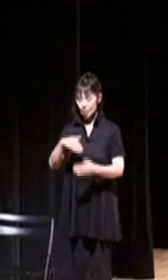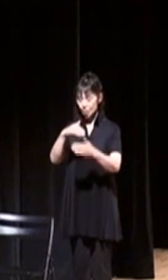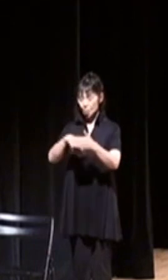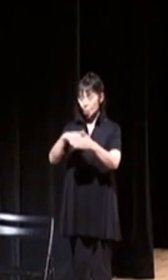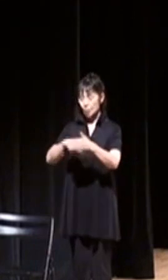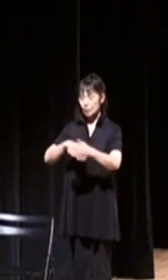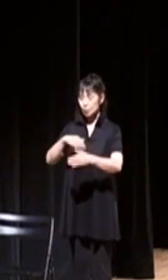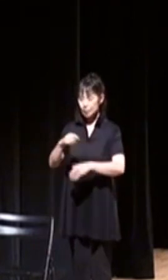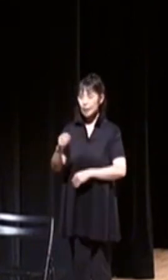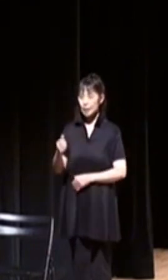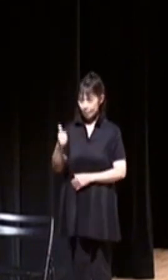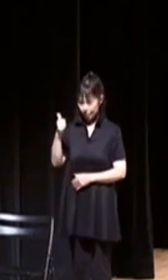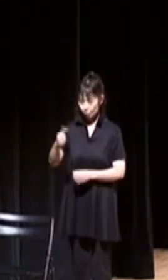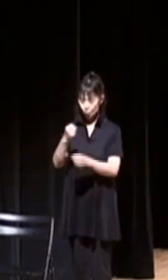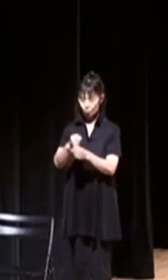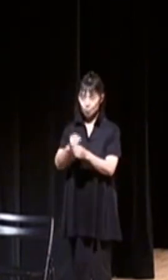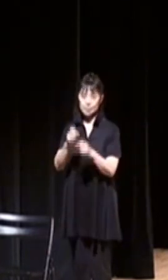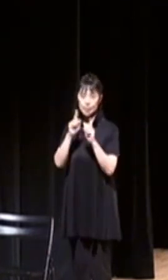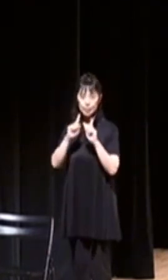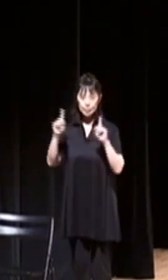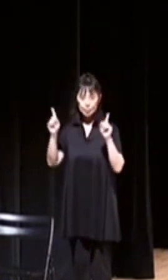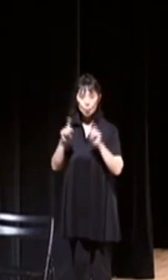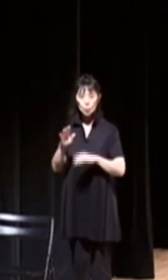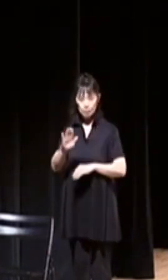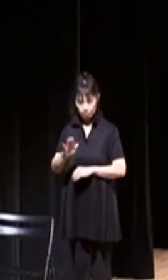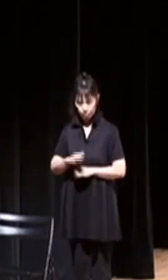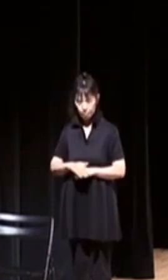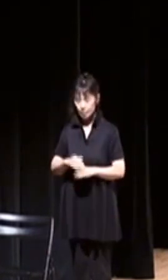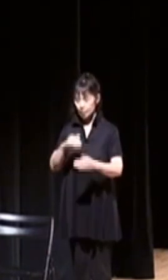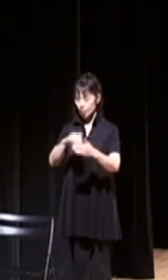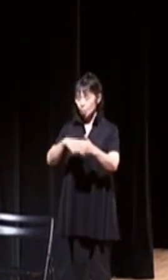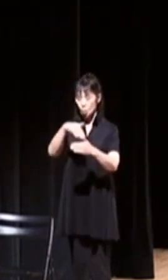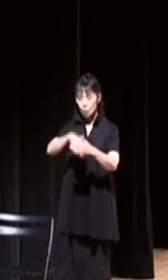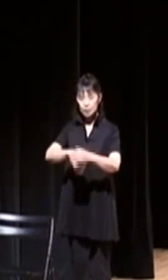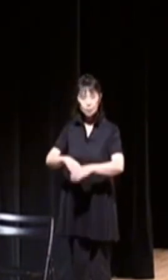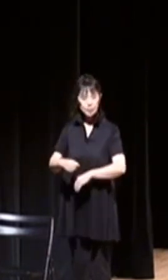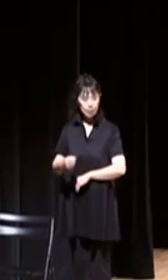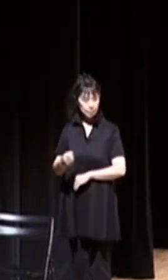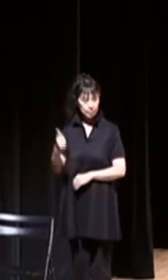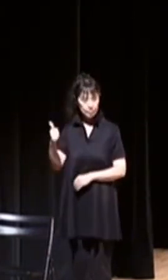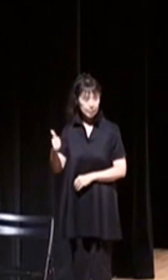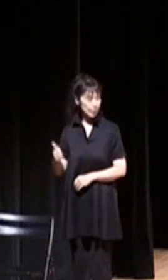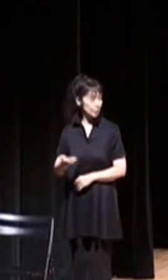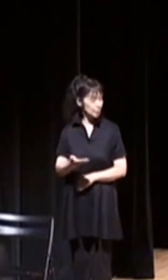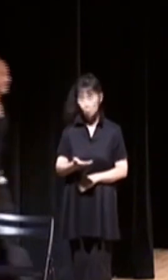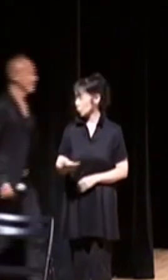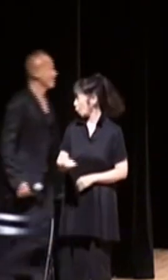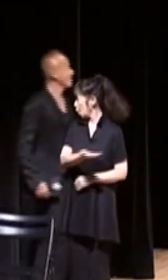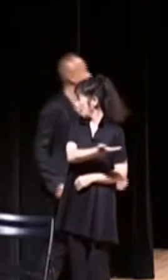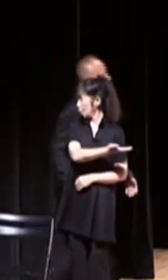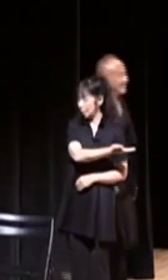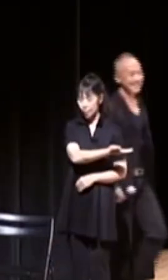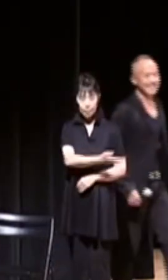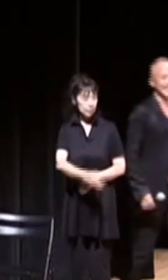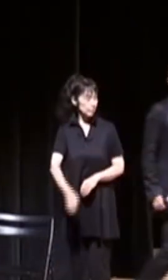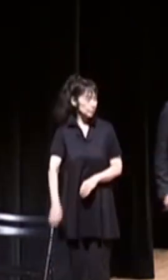が作られた曲です。堀内さんステージの方へどうぞ。